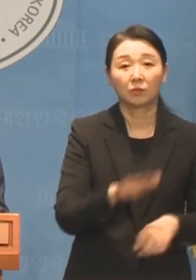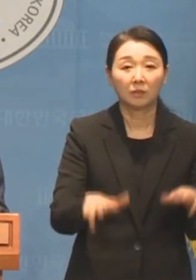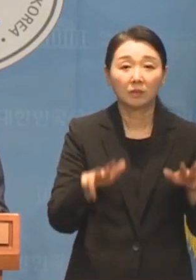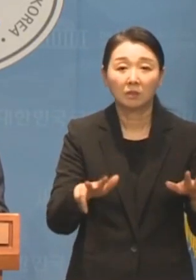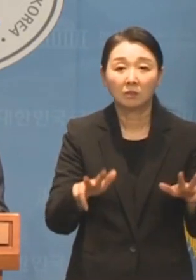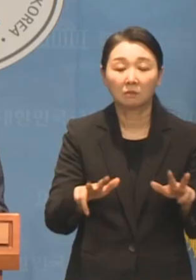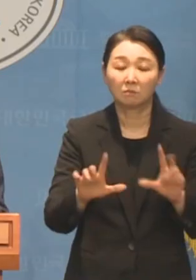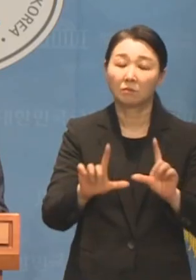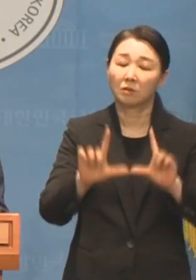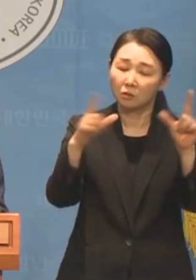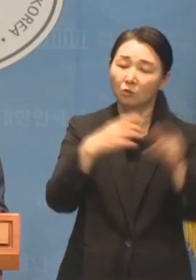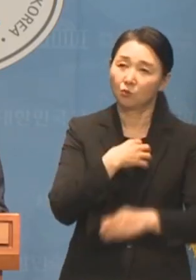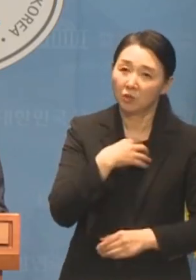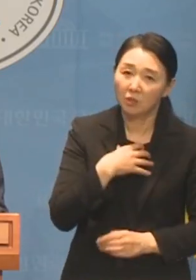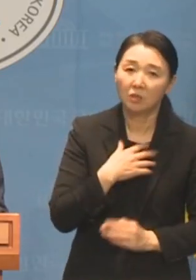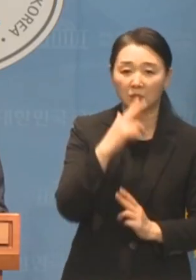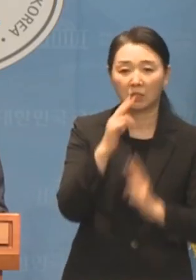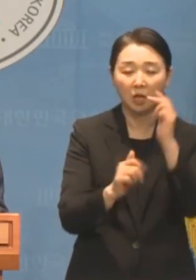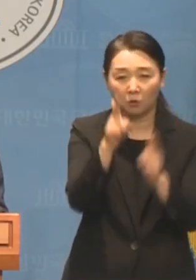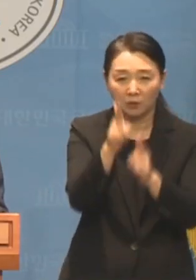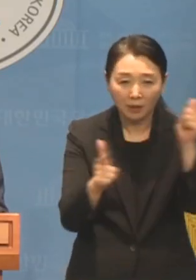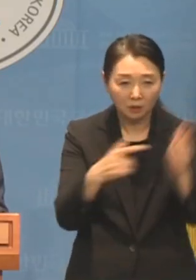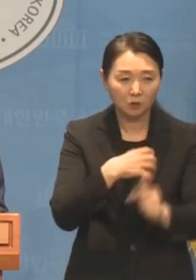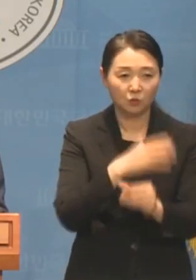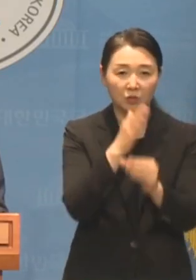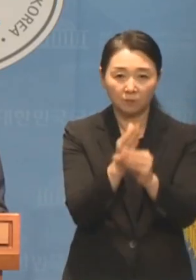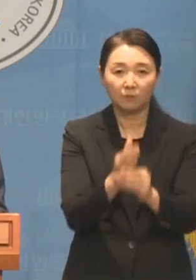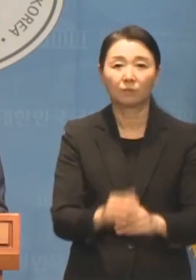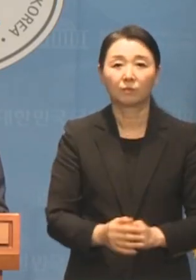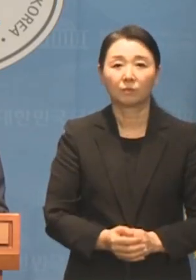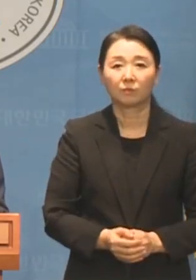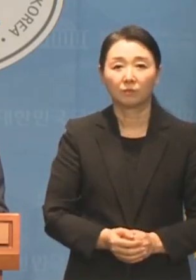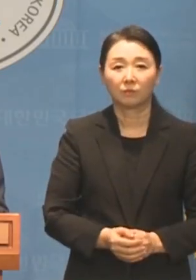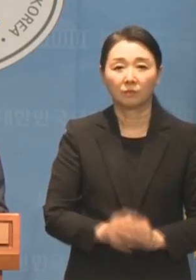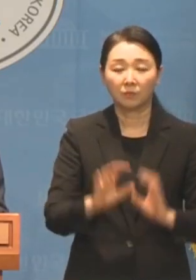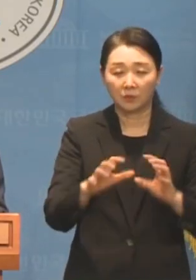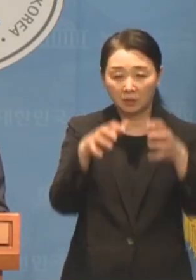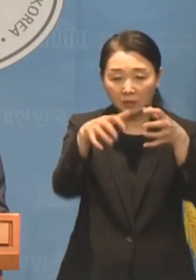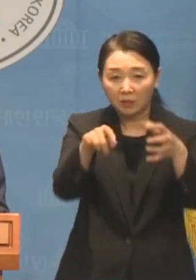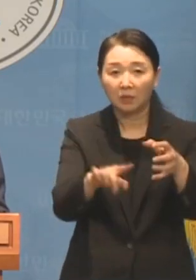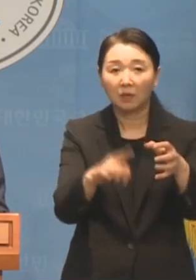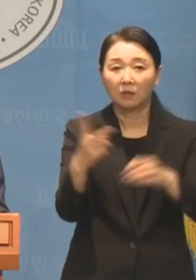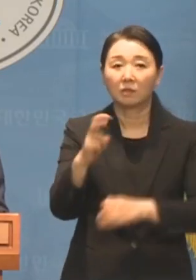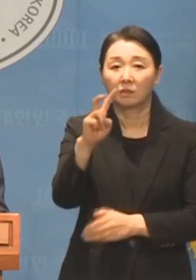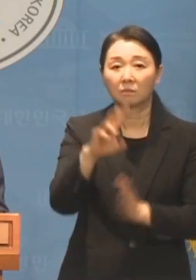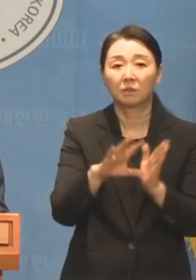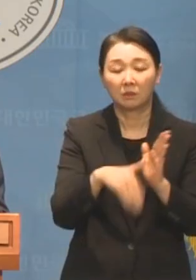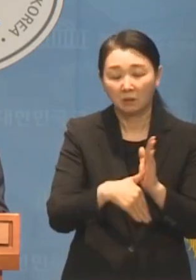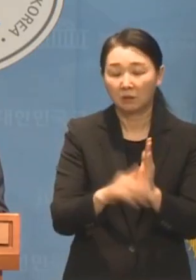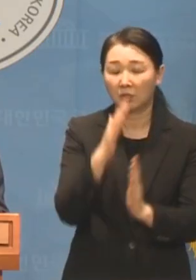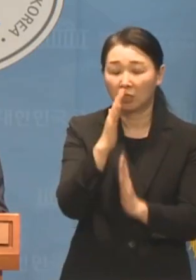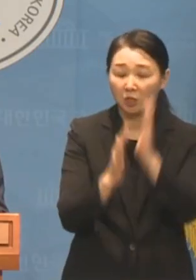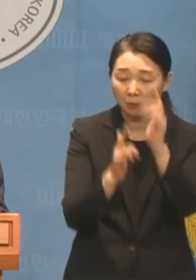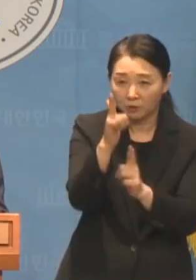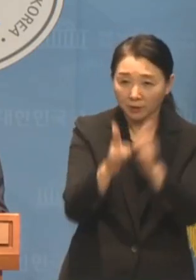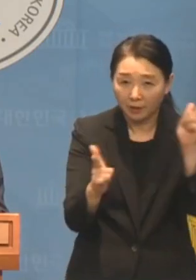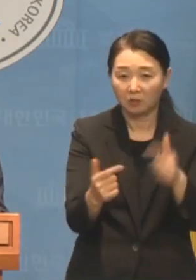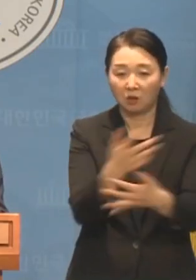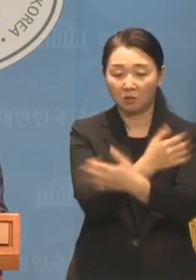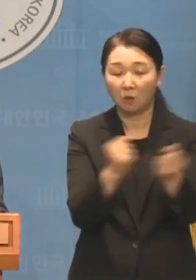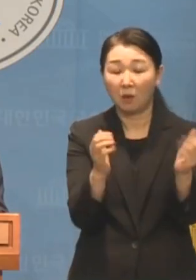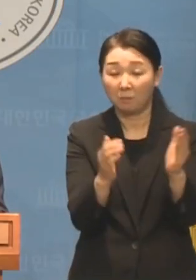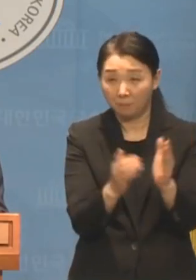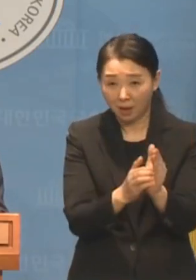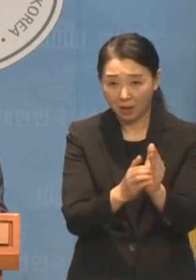지금 기후위기와 생물다양성 위기의 시대를 살고 있습니다. 세계는 2022년 생물다양성 협약